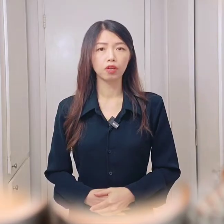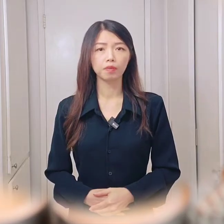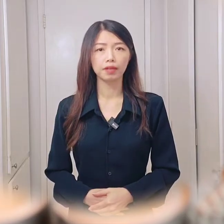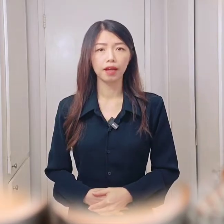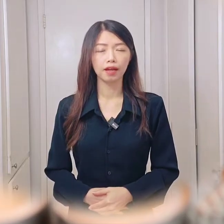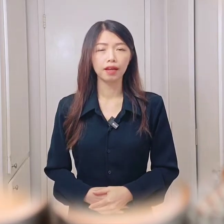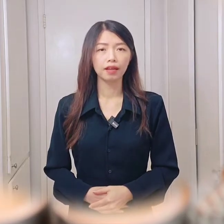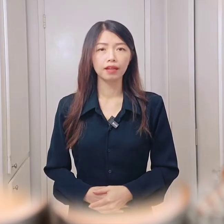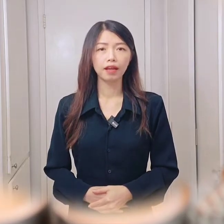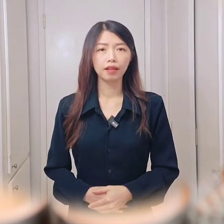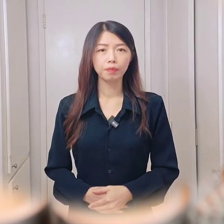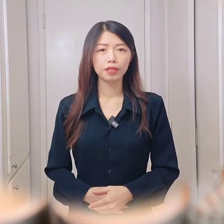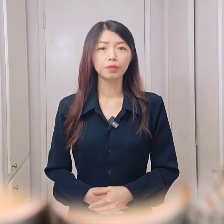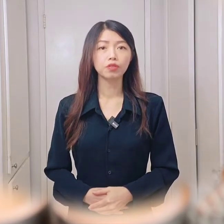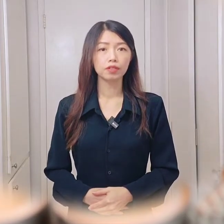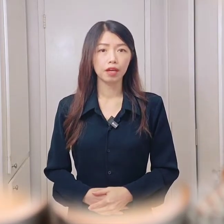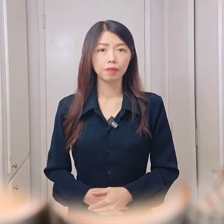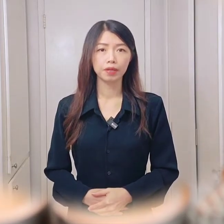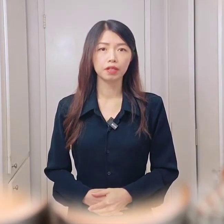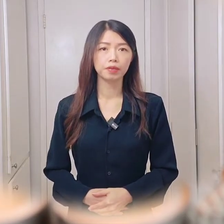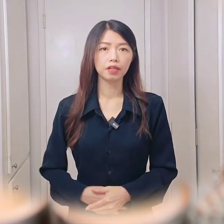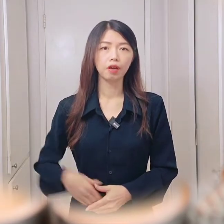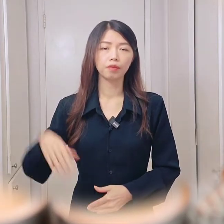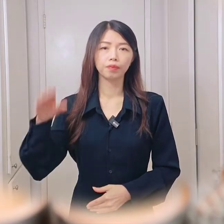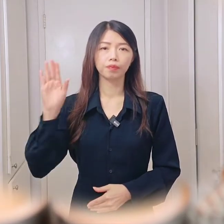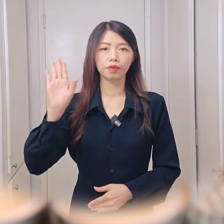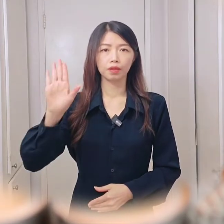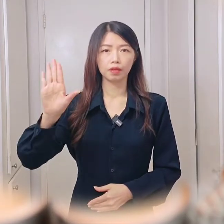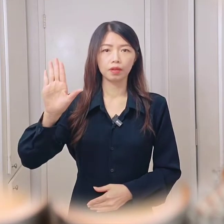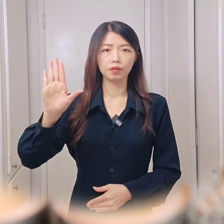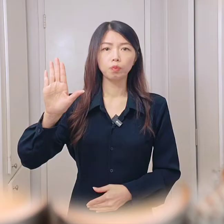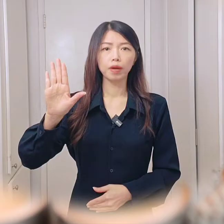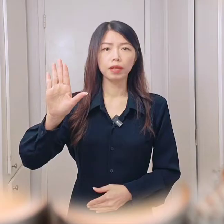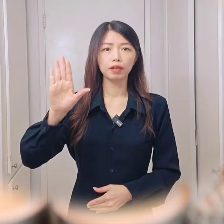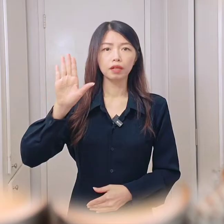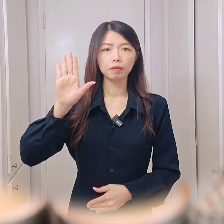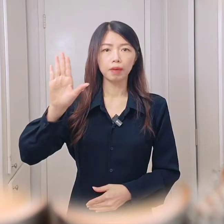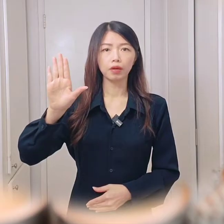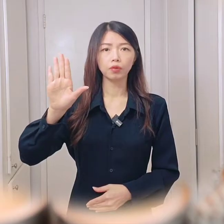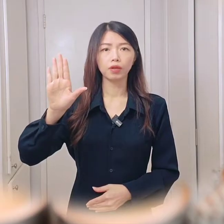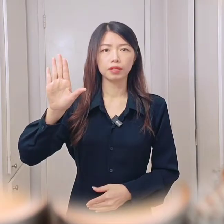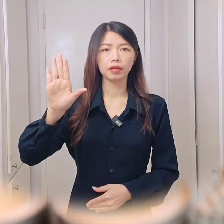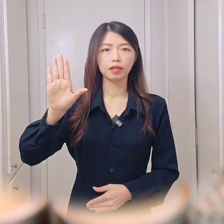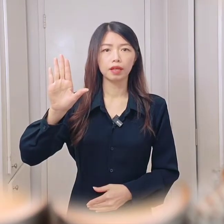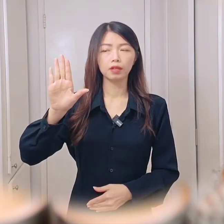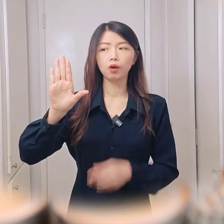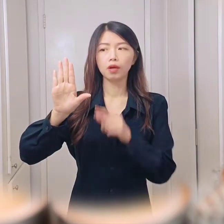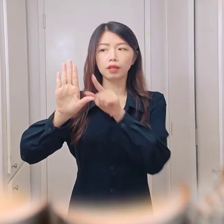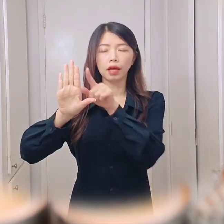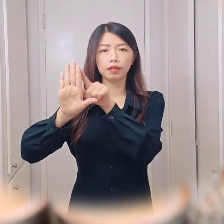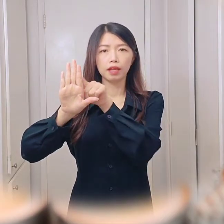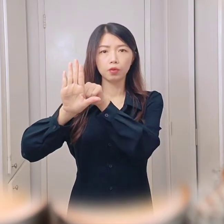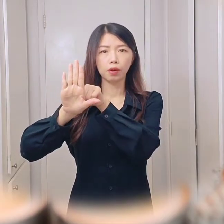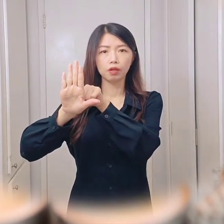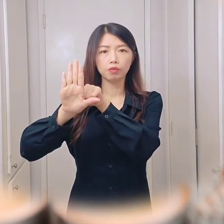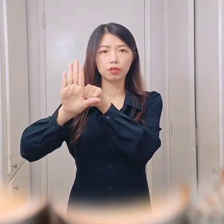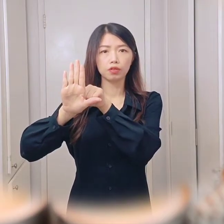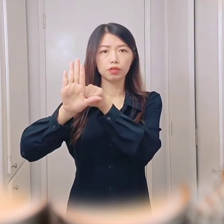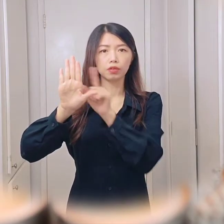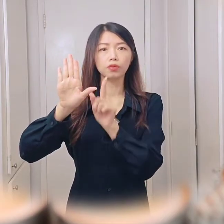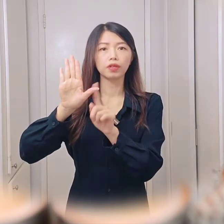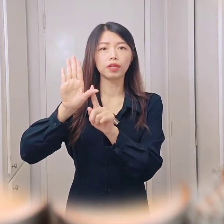합한 단어입니다. 일단 지문자 비읍은요. 손바닥을 밖으로 한 이 상태에서 다른 네